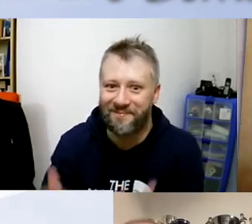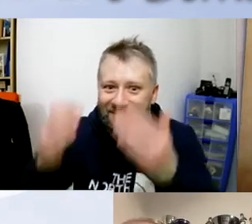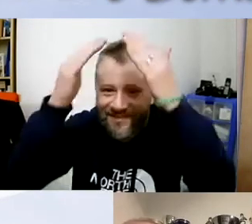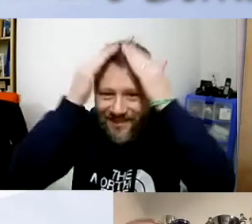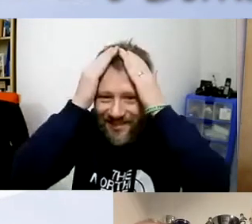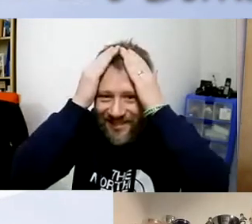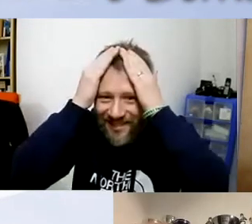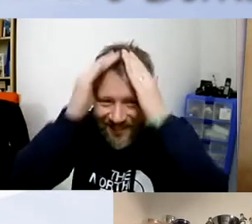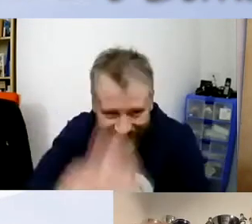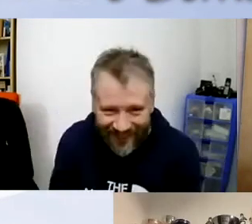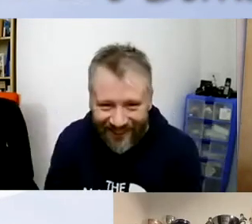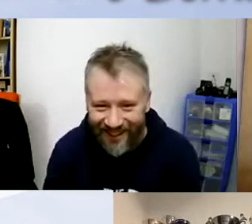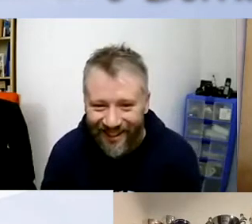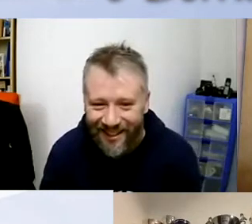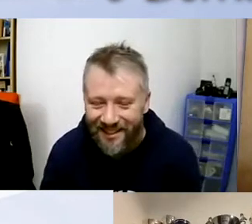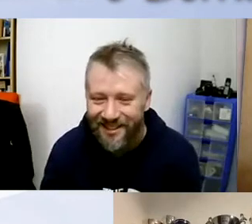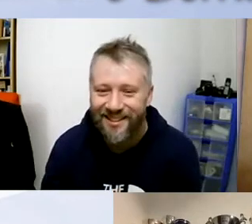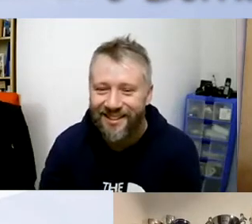uguale.